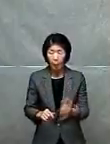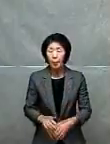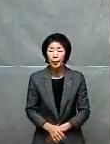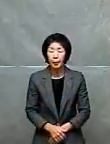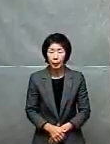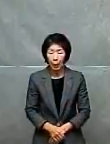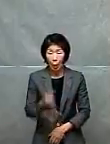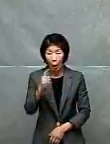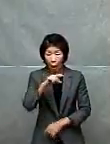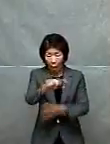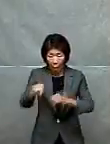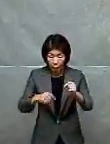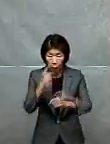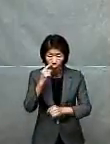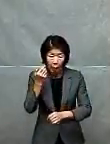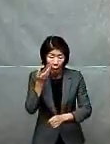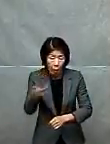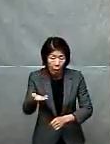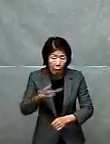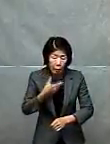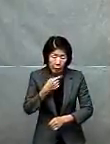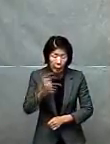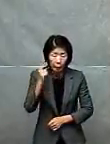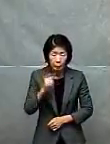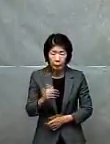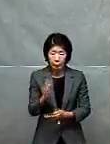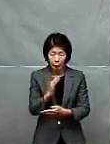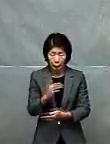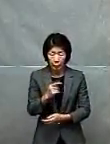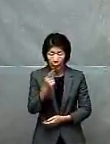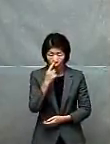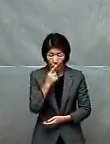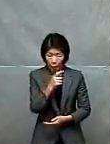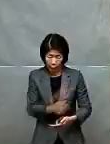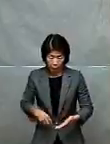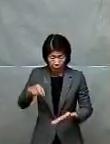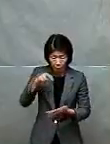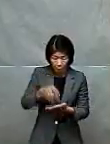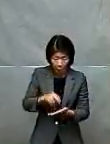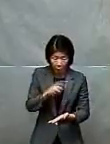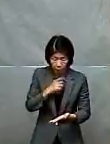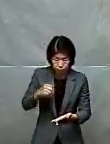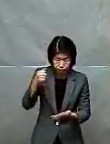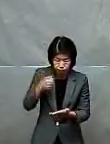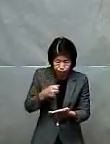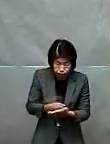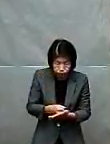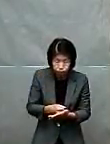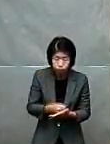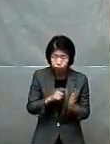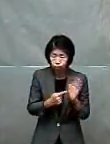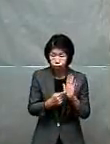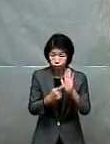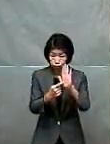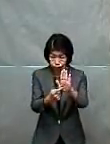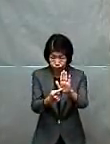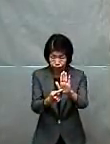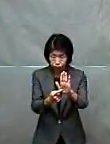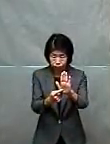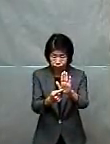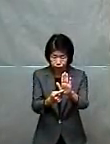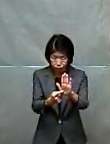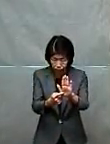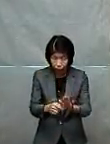いです。私が出馬要請した、出馬要請じゃなくて出馬表明ですね、失礼し